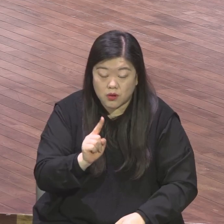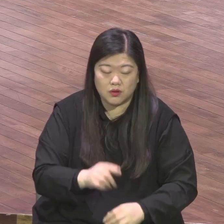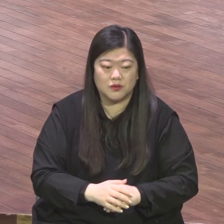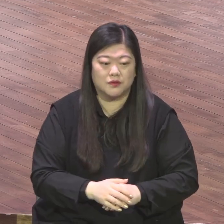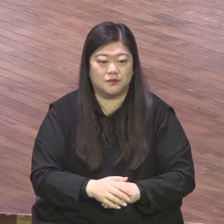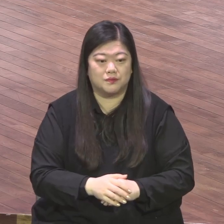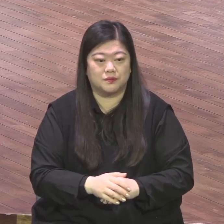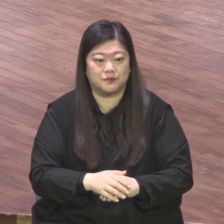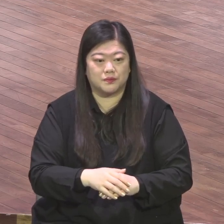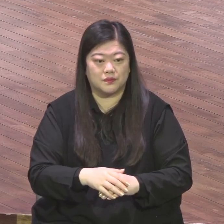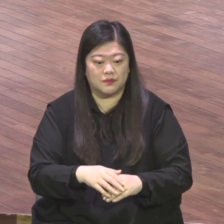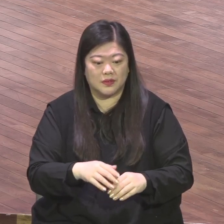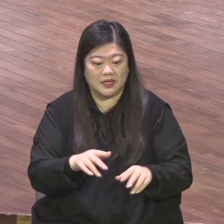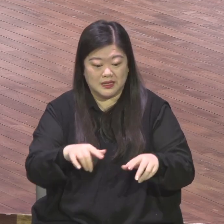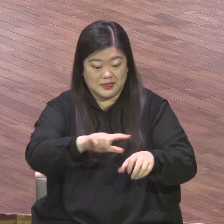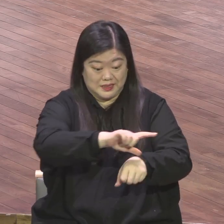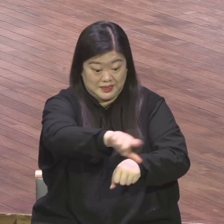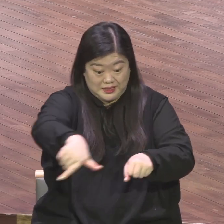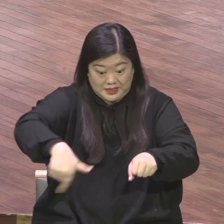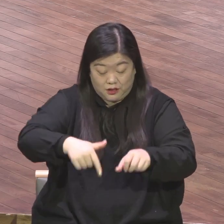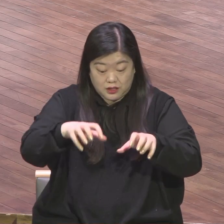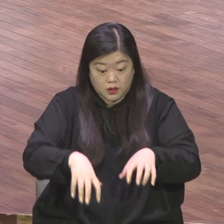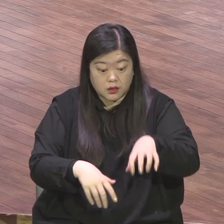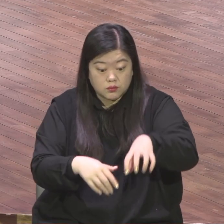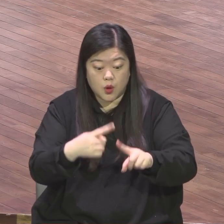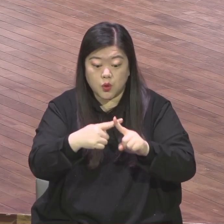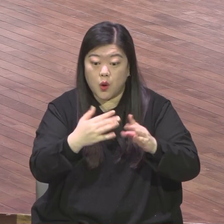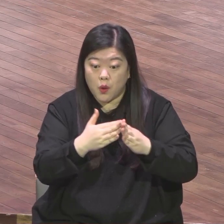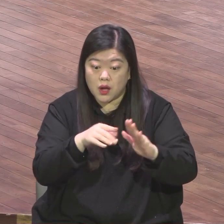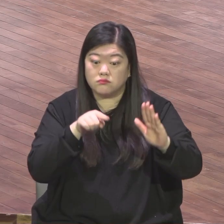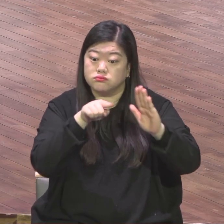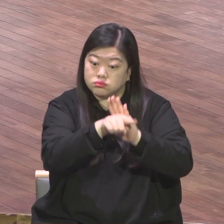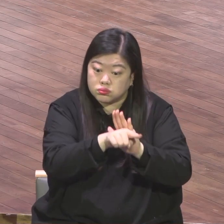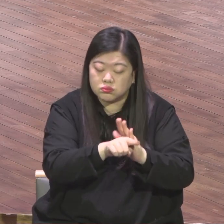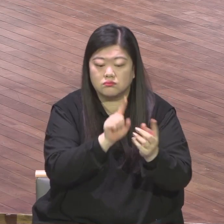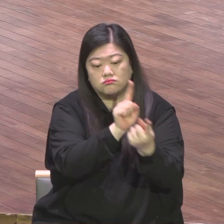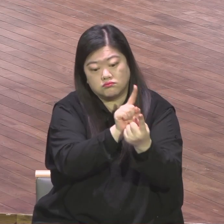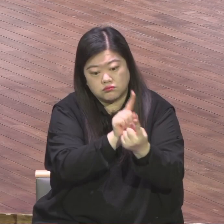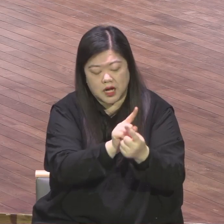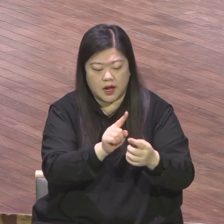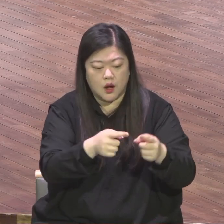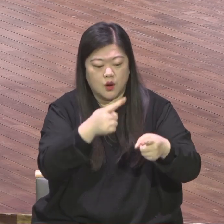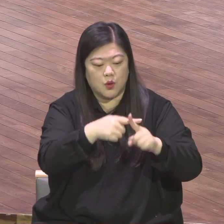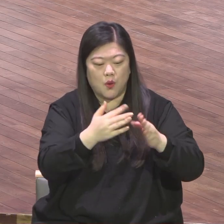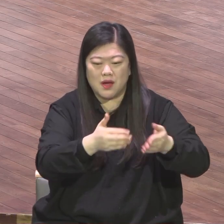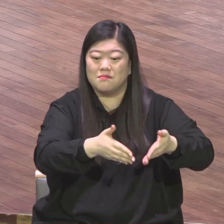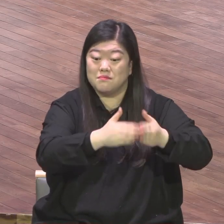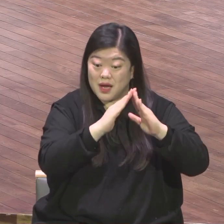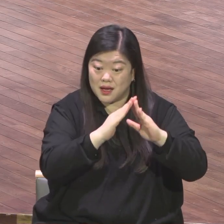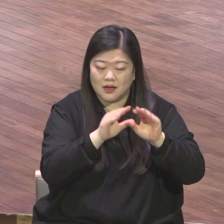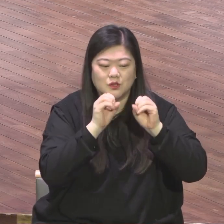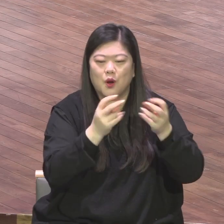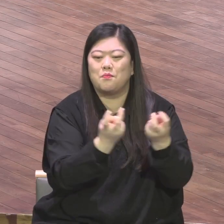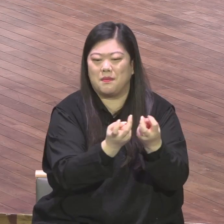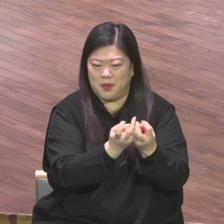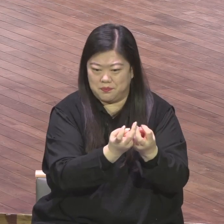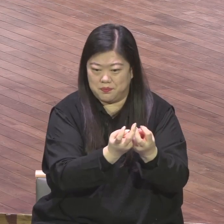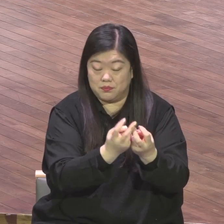핵심 포인트가 되는 눈에 보이는 시스템, 눈에 보이는 시스템을